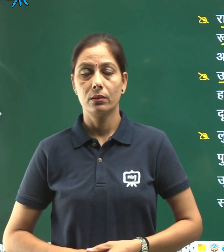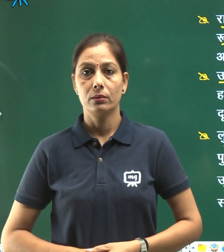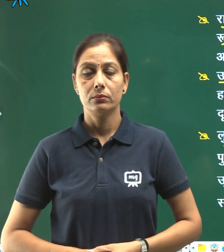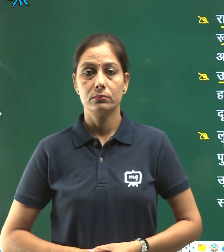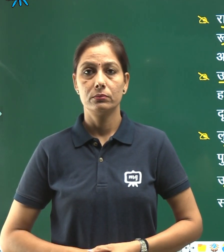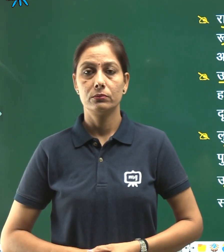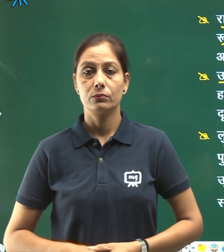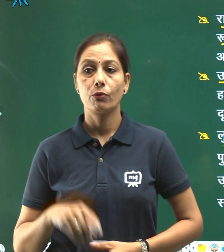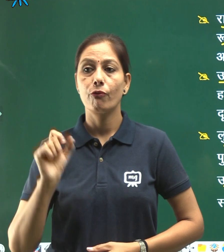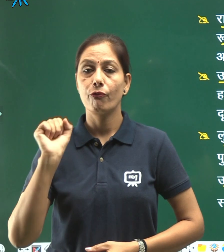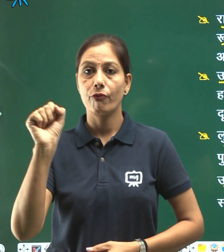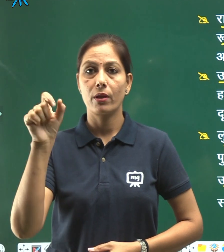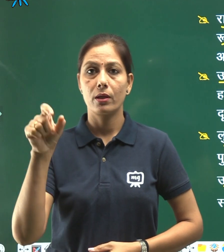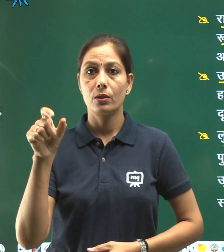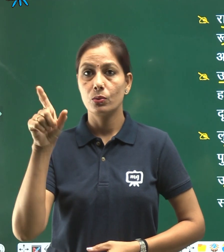व पत्नी का